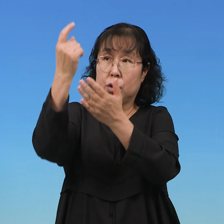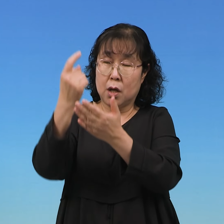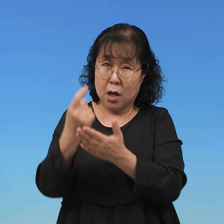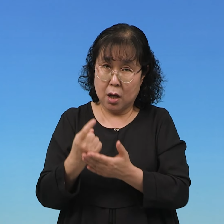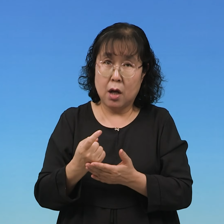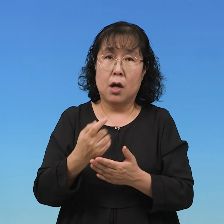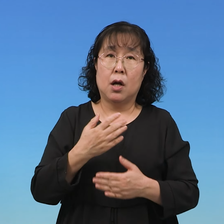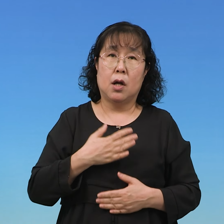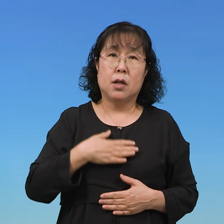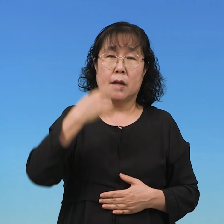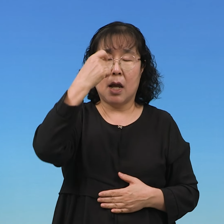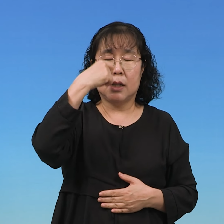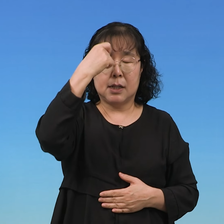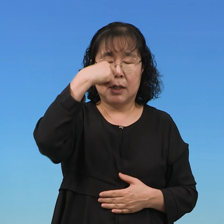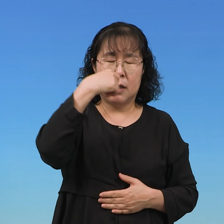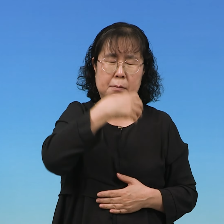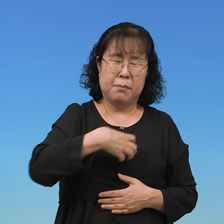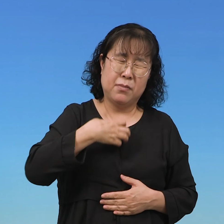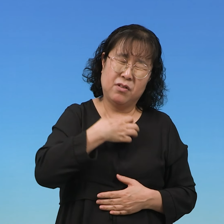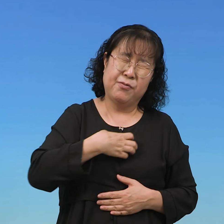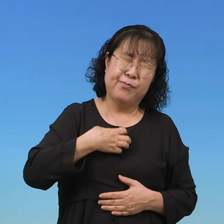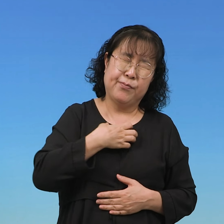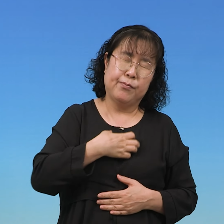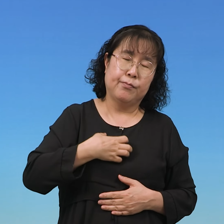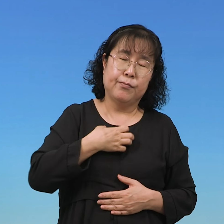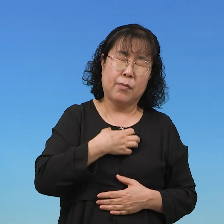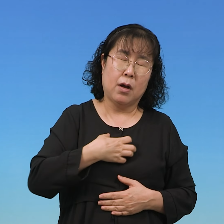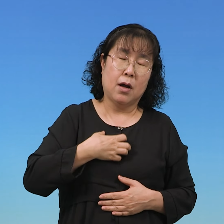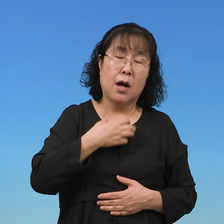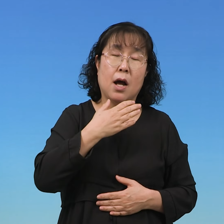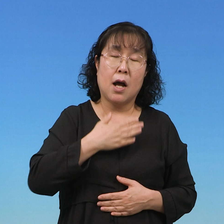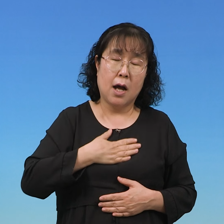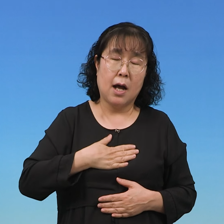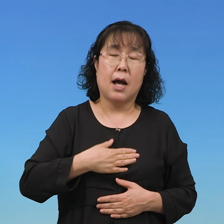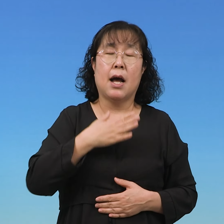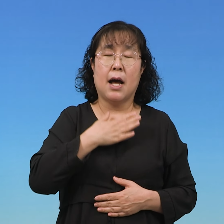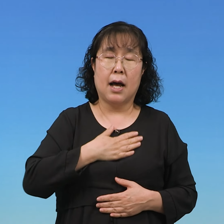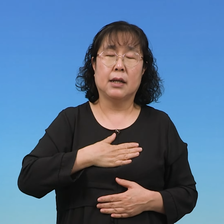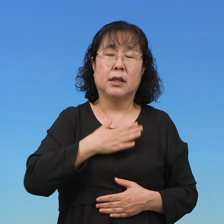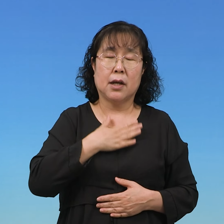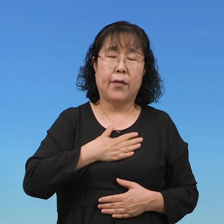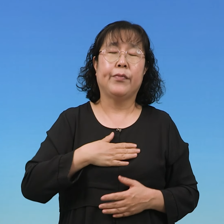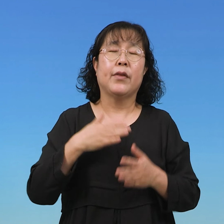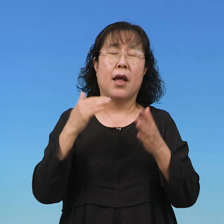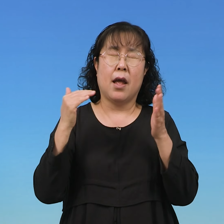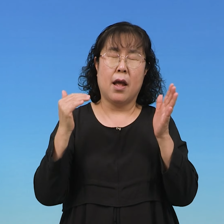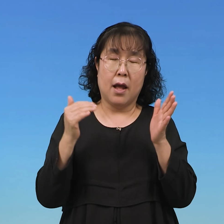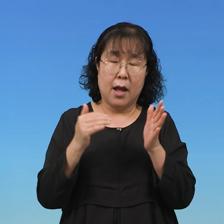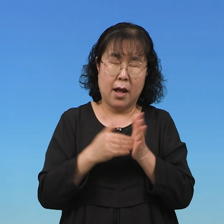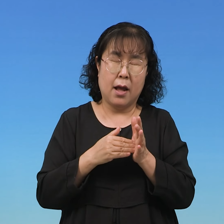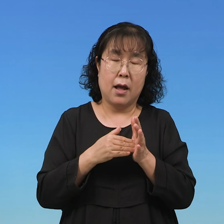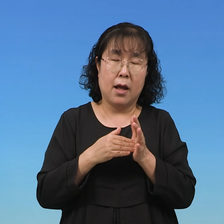예수 오셔서 내 슬픔 아셨네,